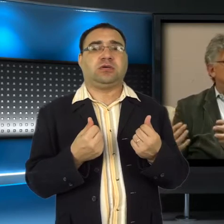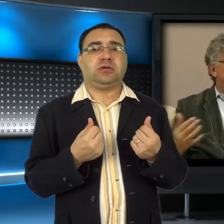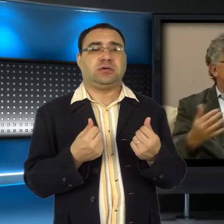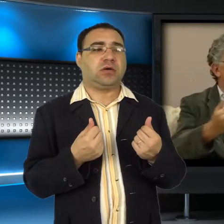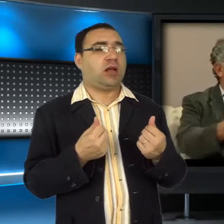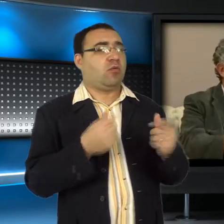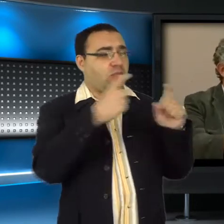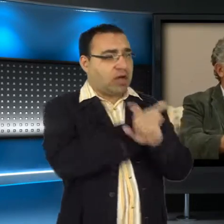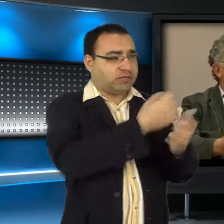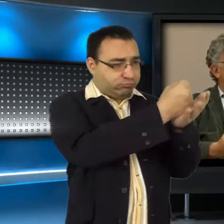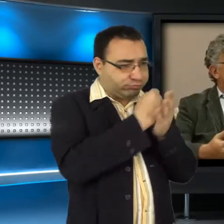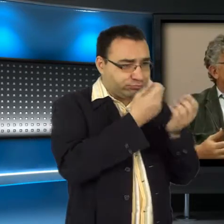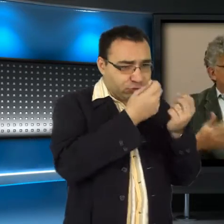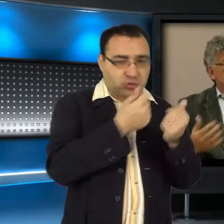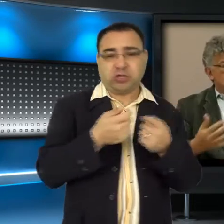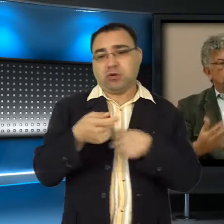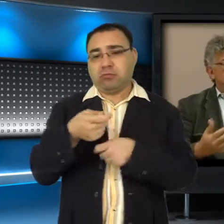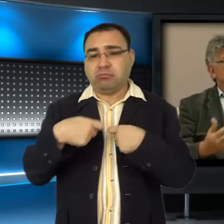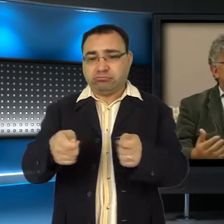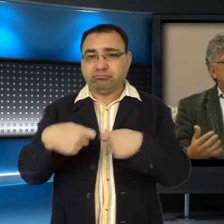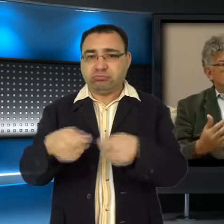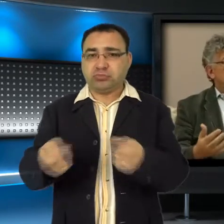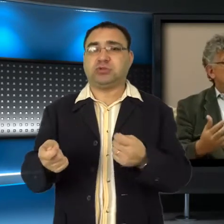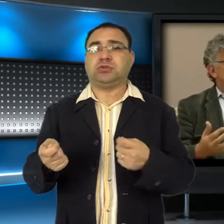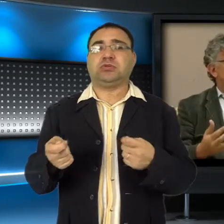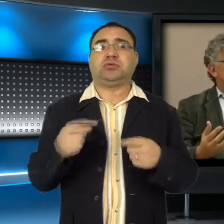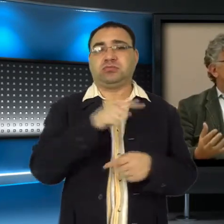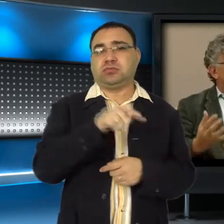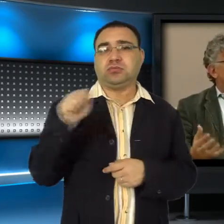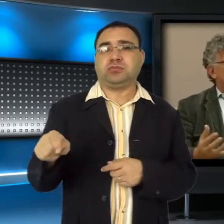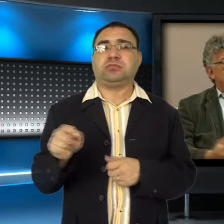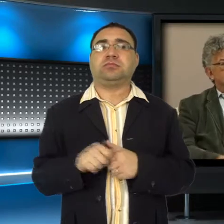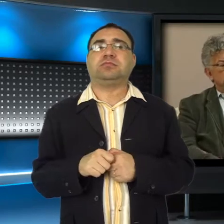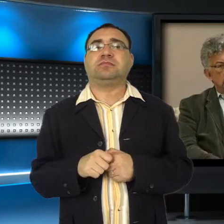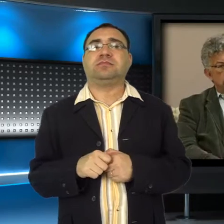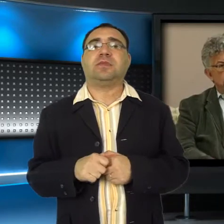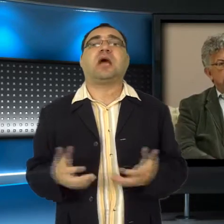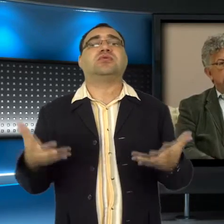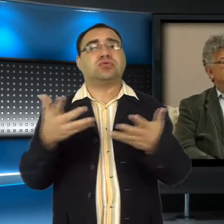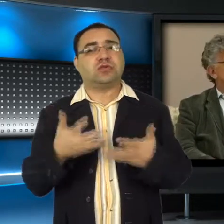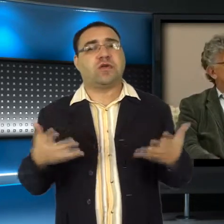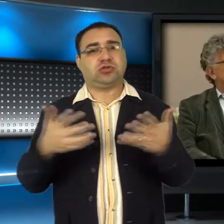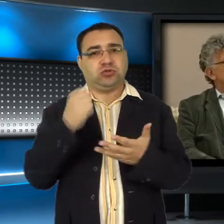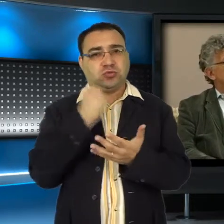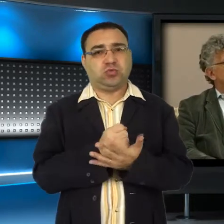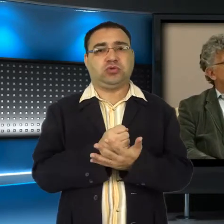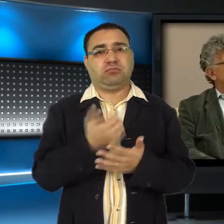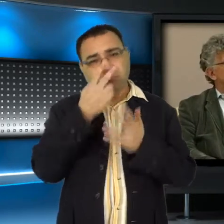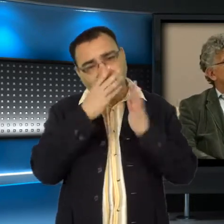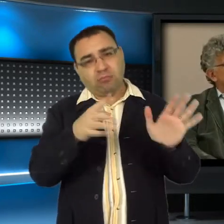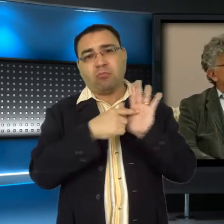finansów publicznych, czy z rynkowych. W końcu końców to jest to jedno i to samo, a stowarzyszenie musi się stawać coraz